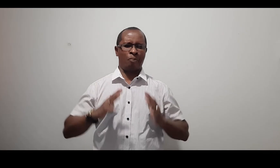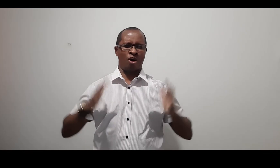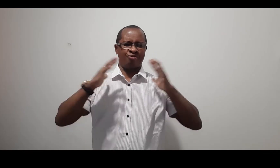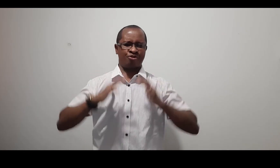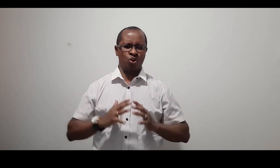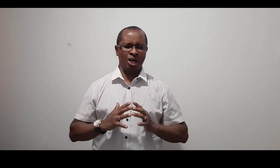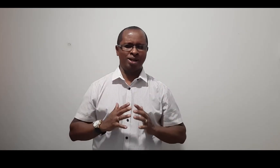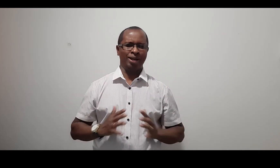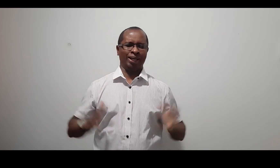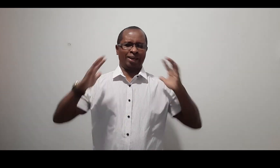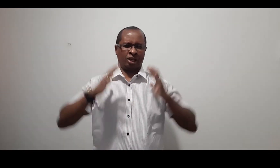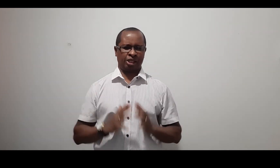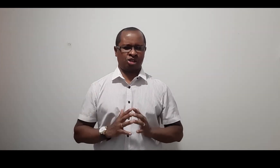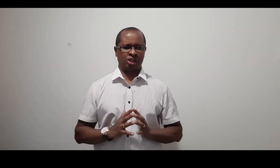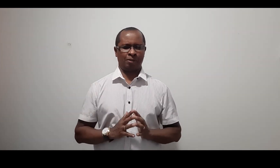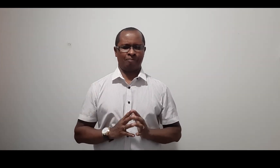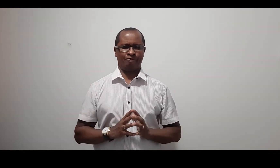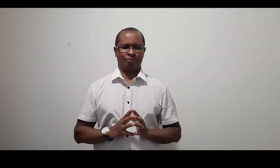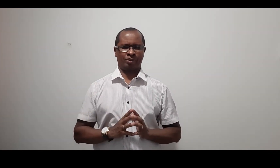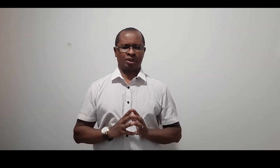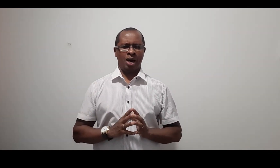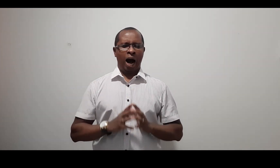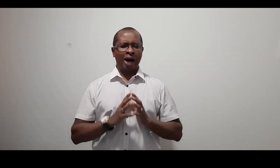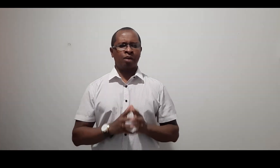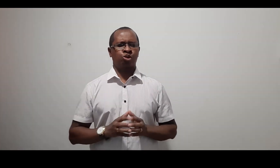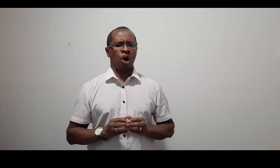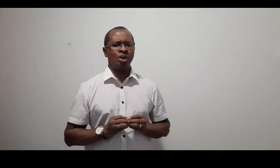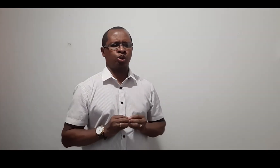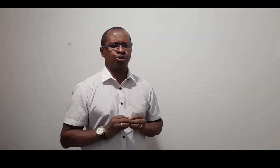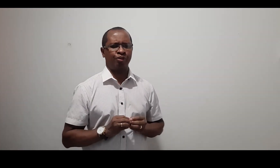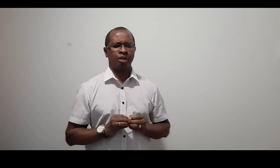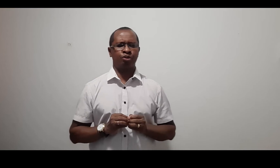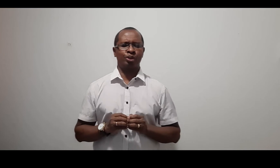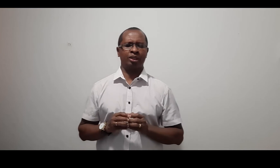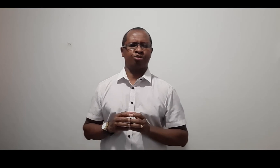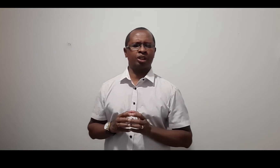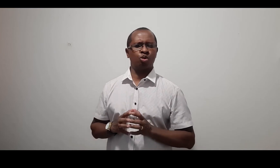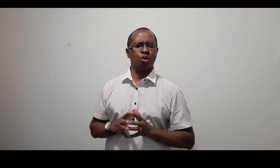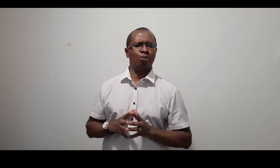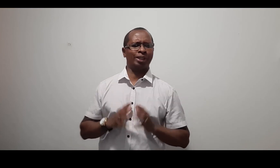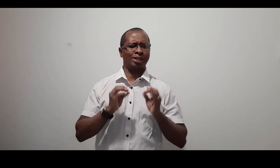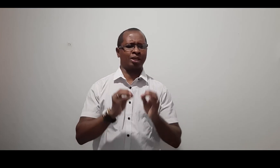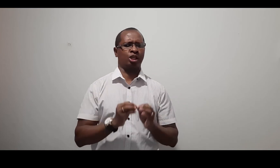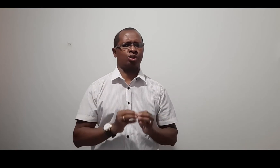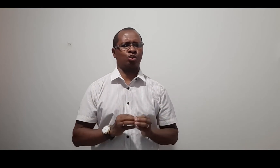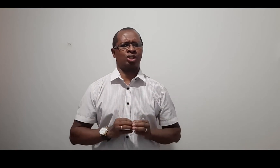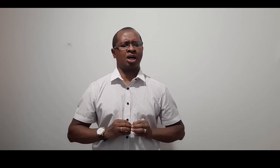amy finoana ilay kristy. Ary amy jaona toko faefatra ambiny folo ny andiny fahatelo amy roapolo dia lazainy jesosy tsara ny